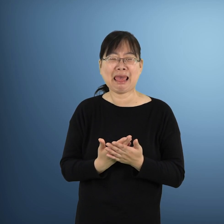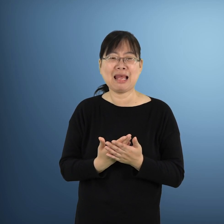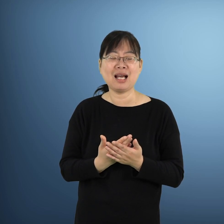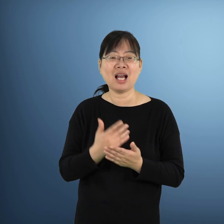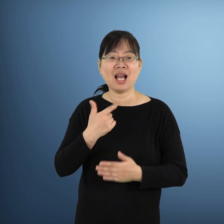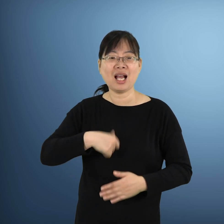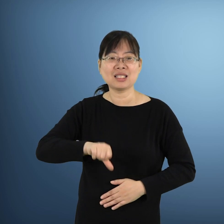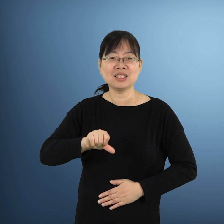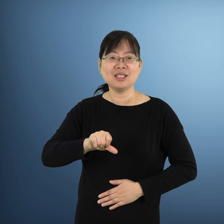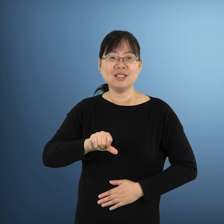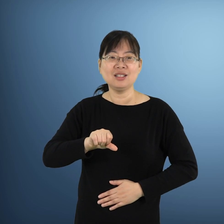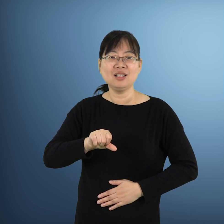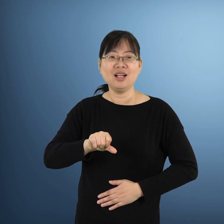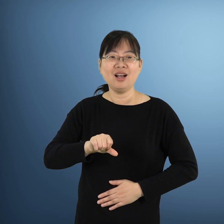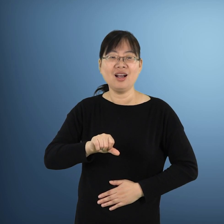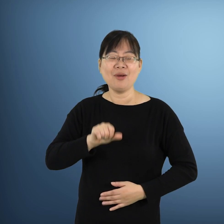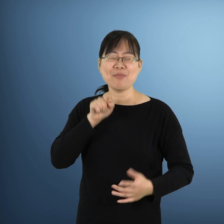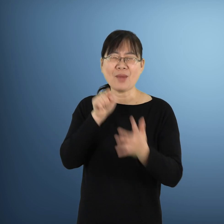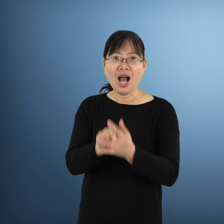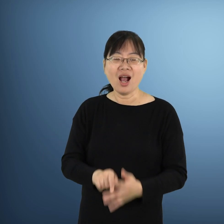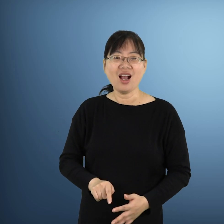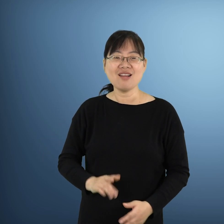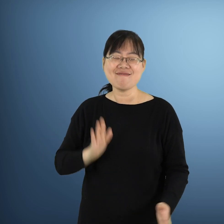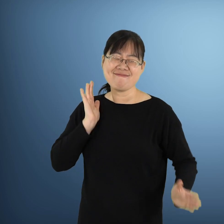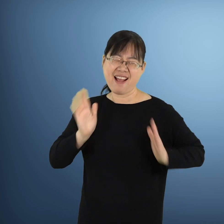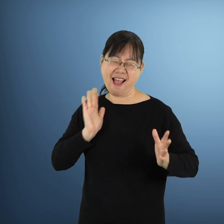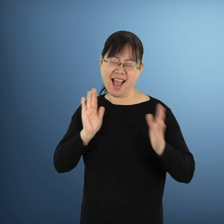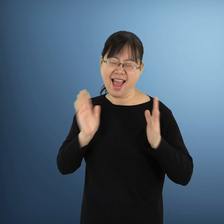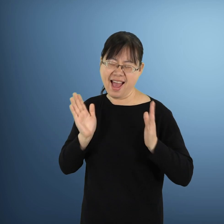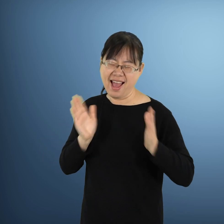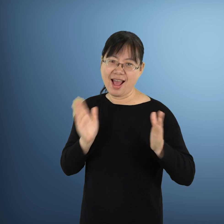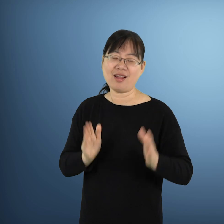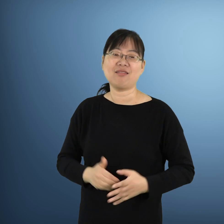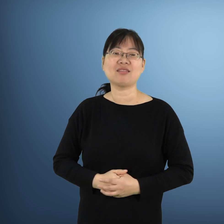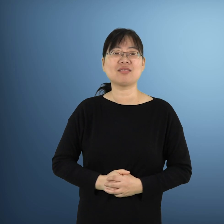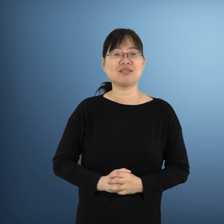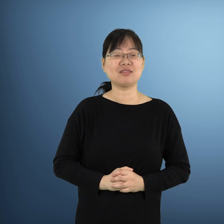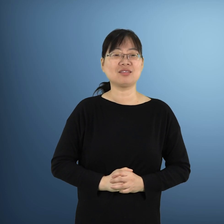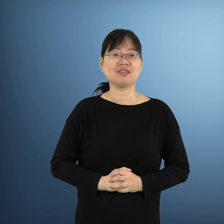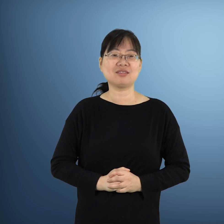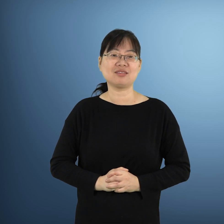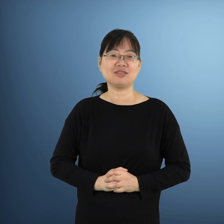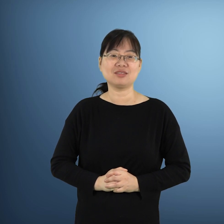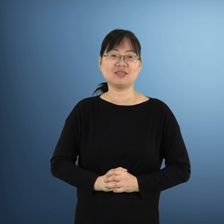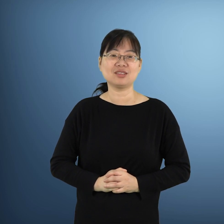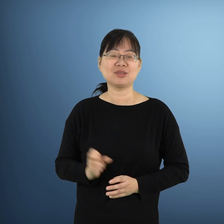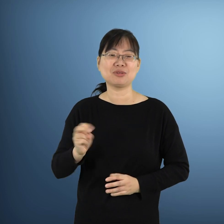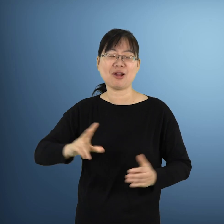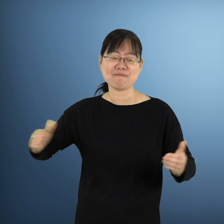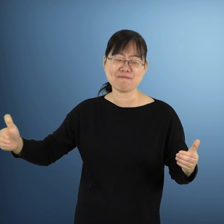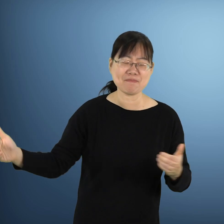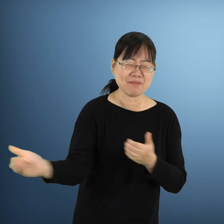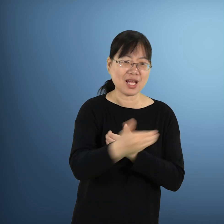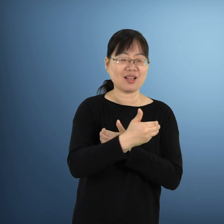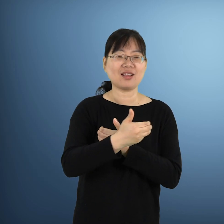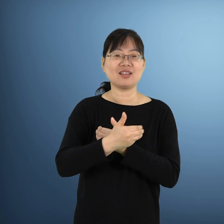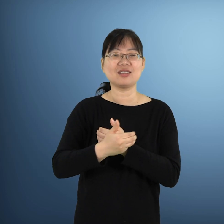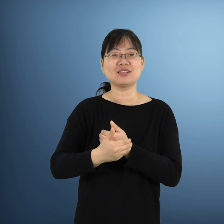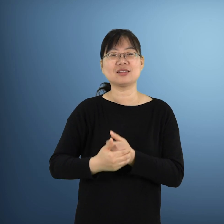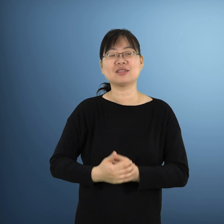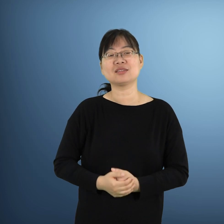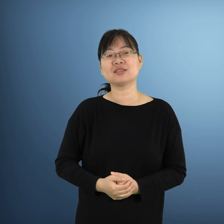아들을 한눈에 알아보고 뛰죠. 뛰어요. 그리고 덥석 안아버립니다.